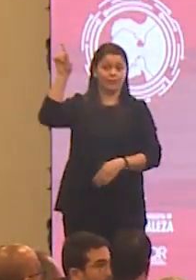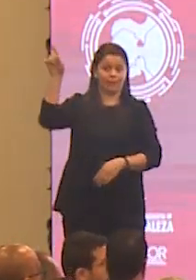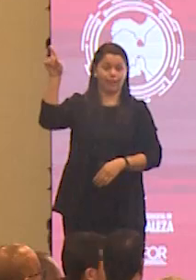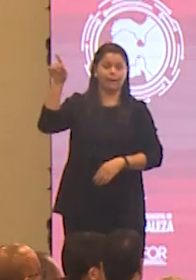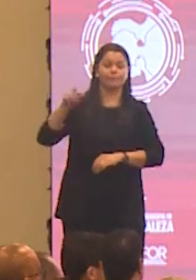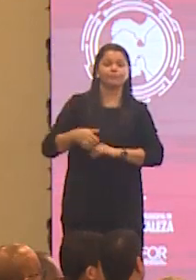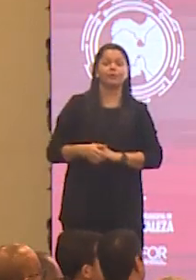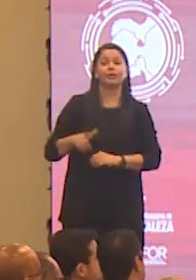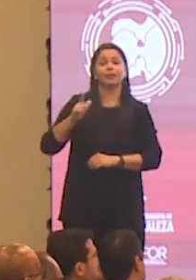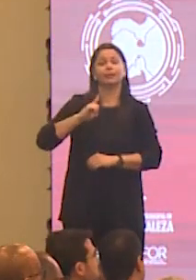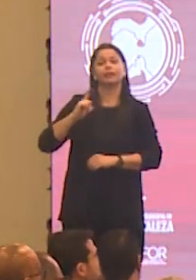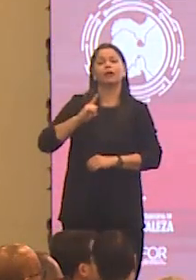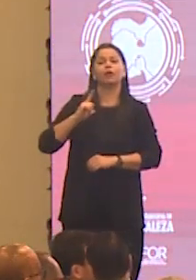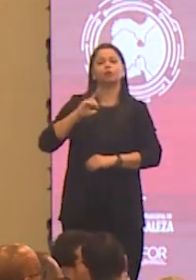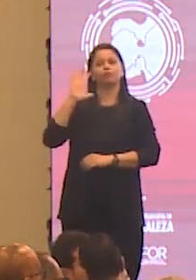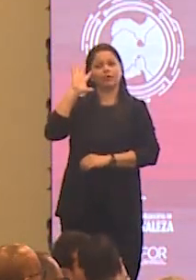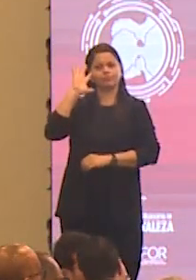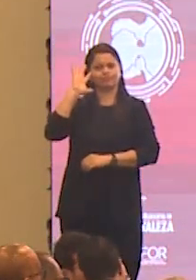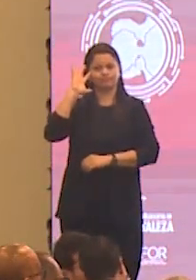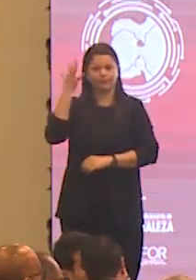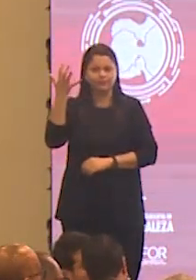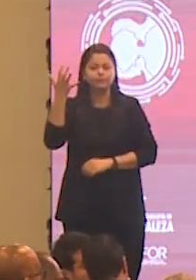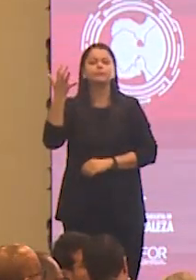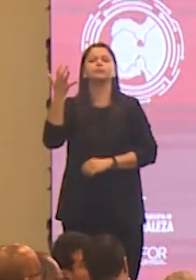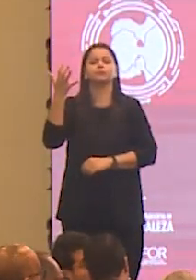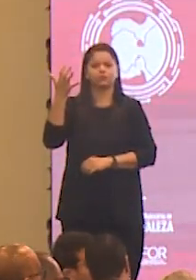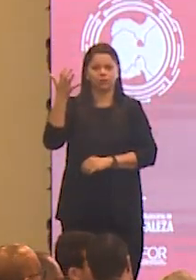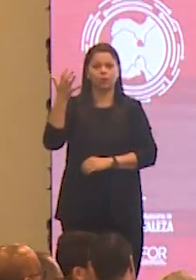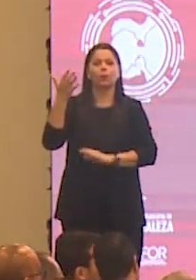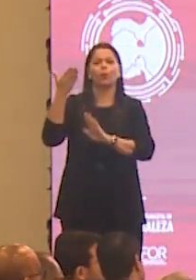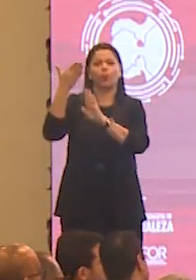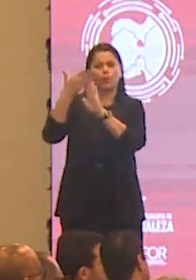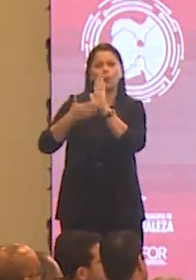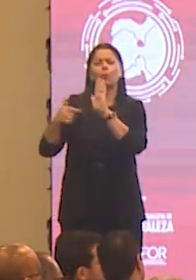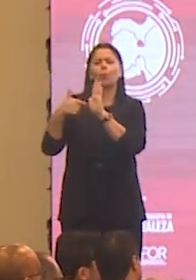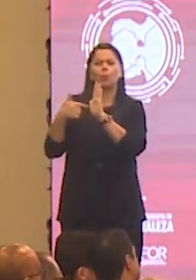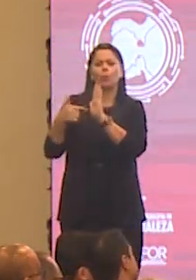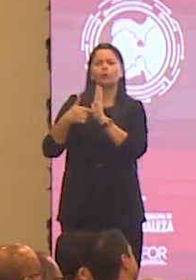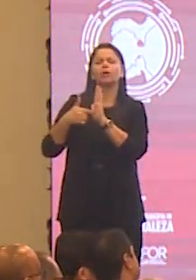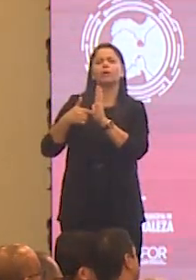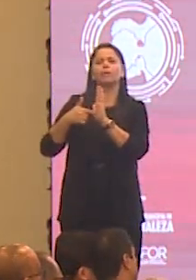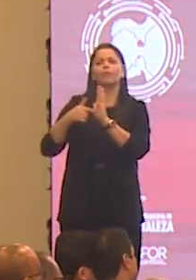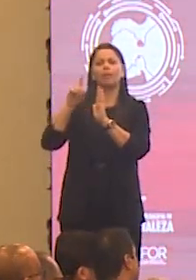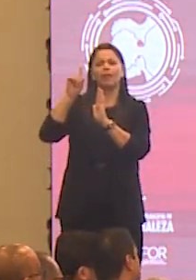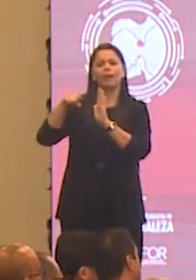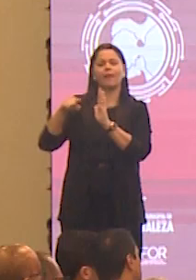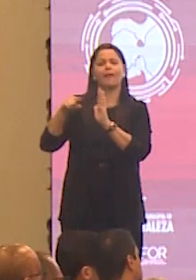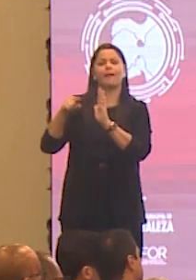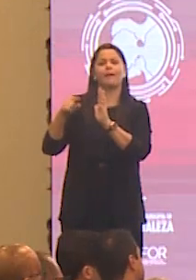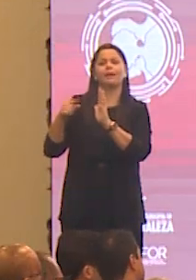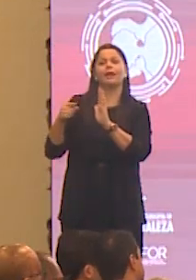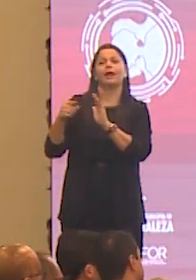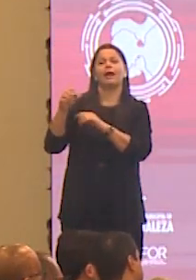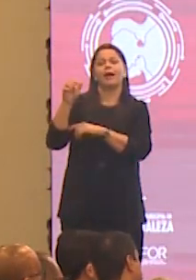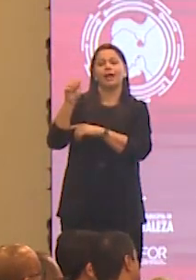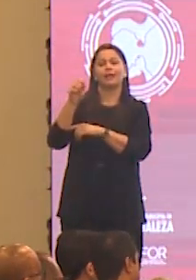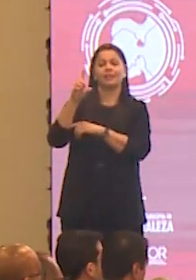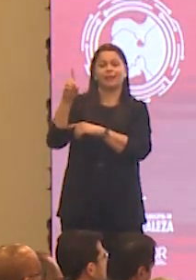ministro Alexandre de Moraes, arguição de descumprimento de preceito fundamental, conhecida como a